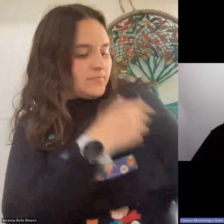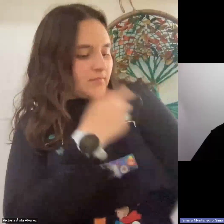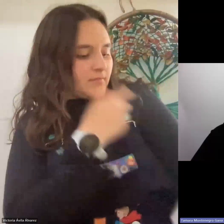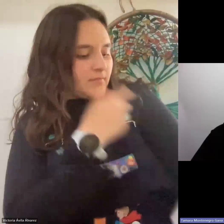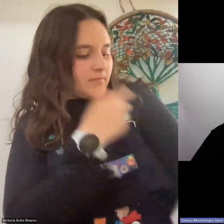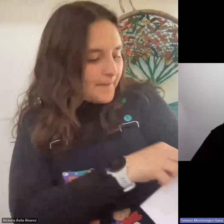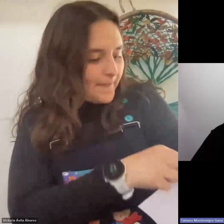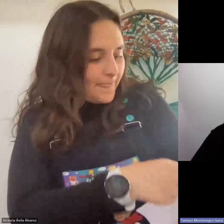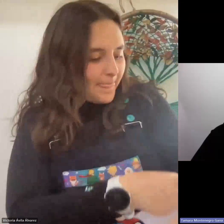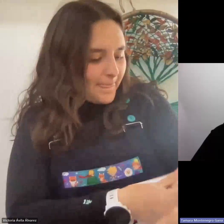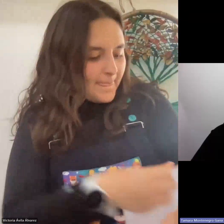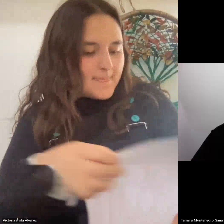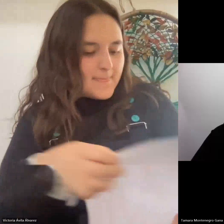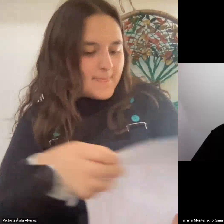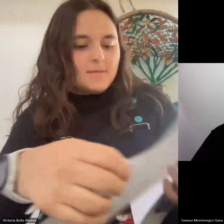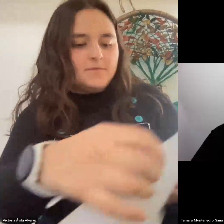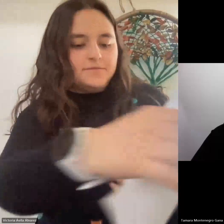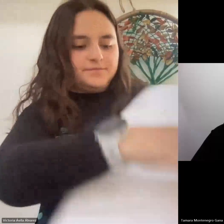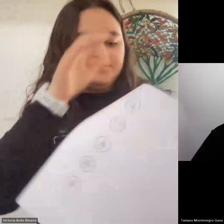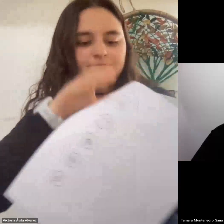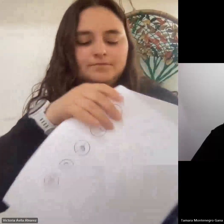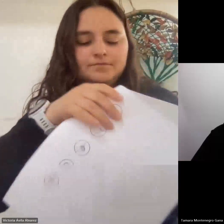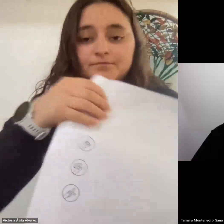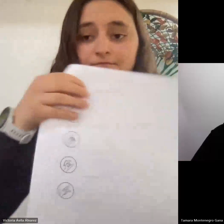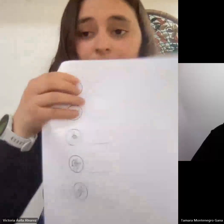Y también está el abecedario.